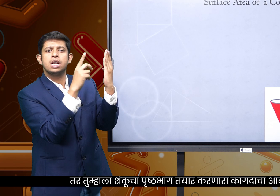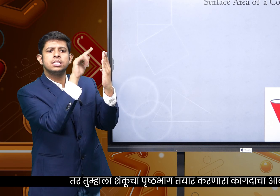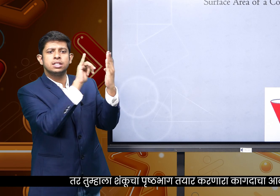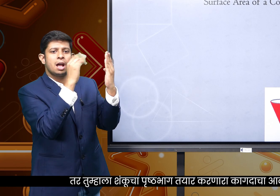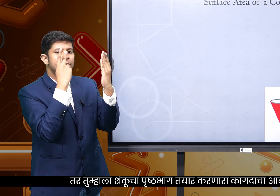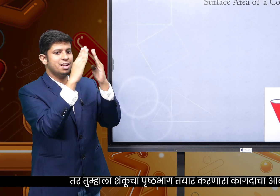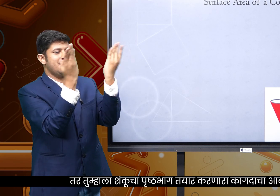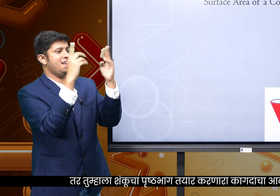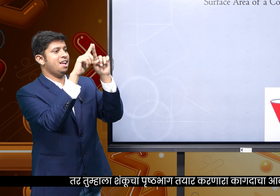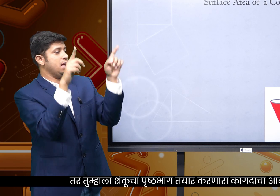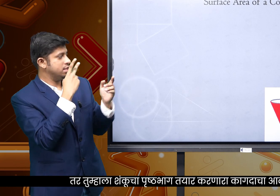कागदाचा आकार दिसेल.